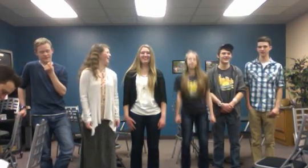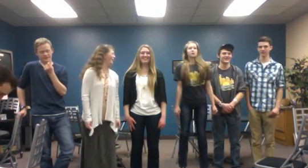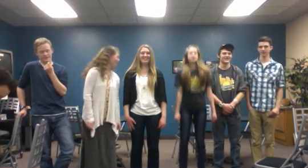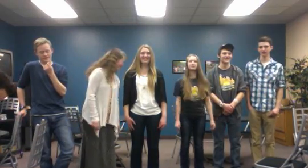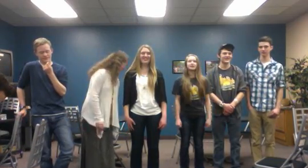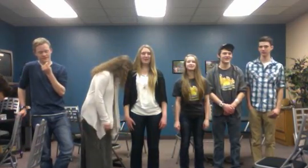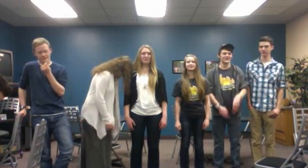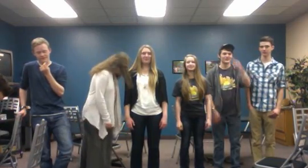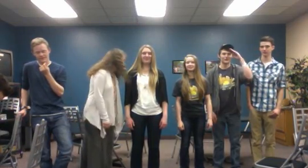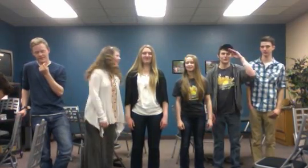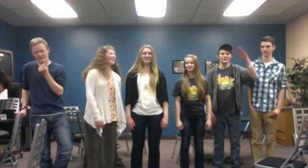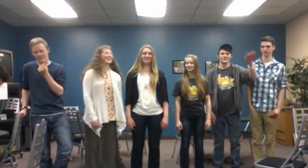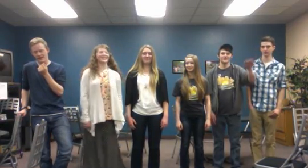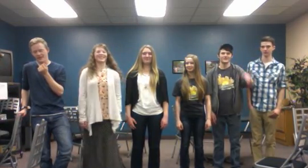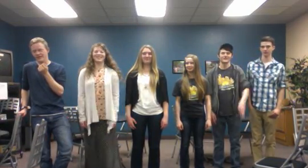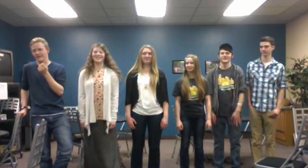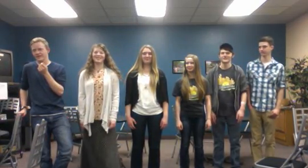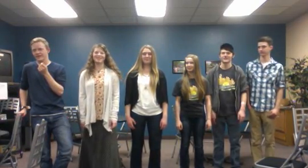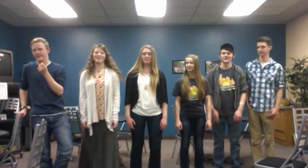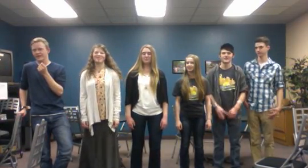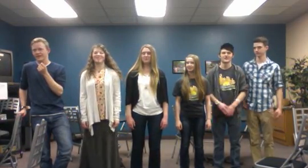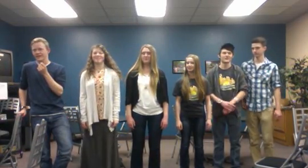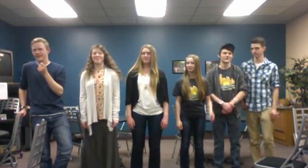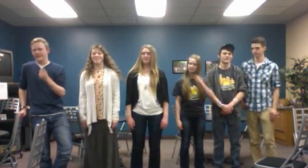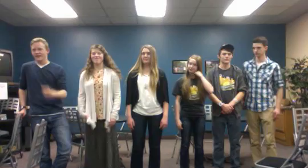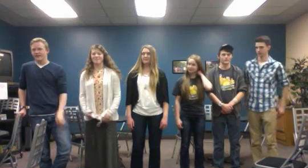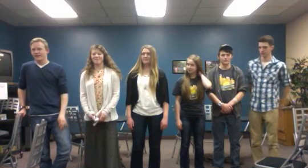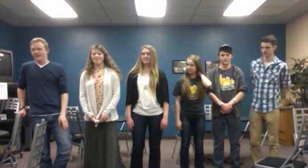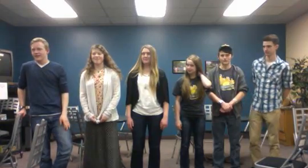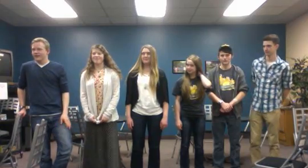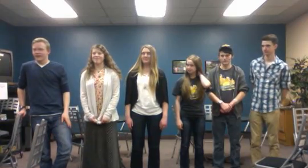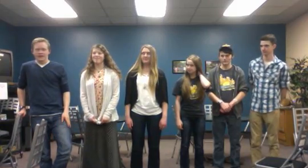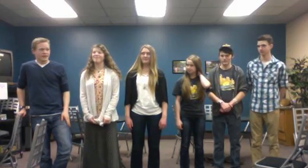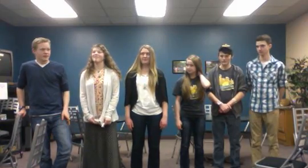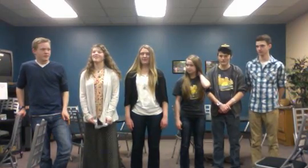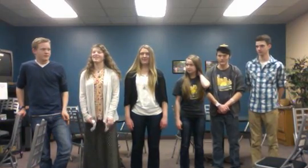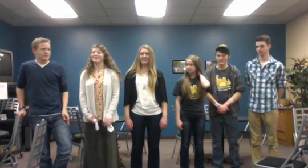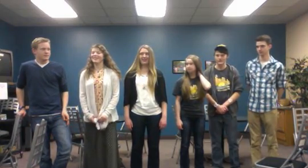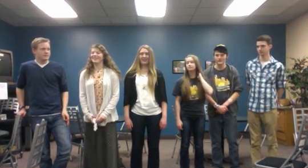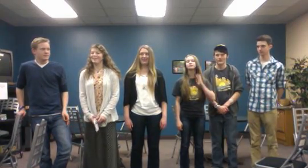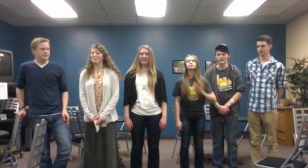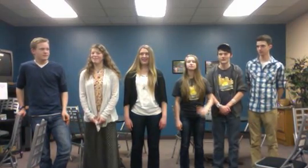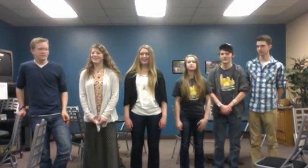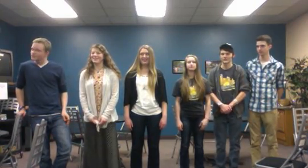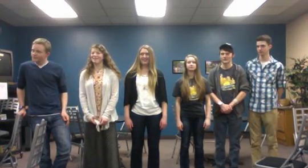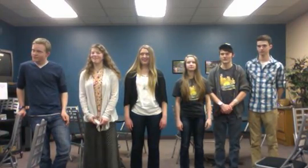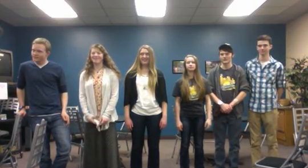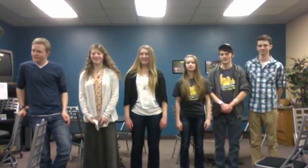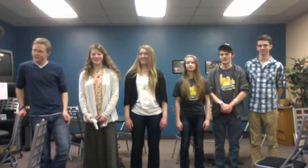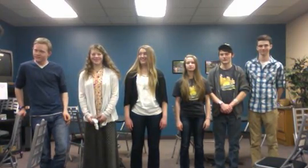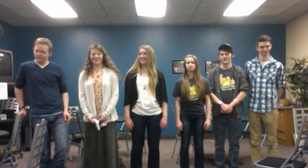Poderoso para Salvar, or Solo Dios Puede Salvar.